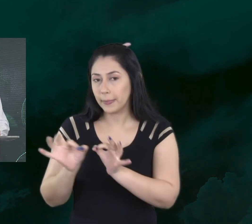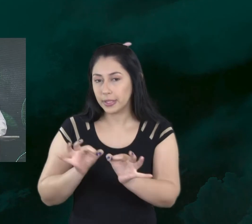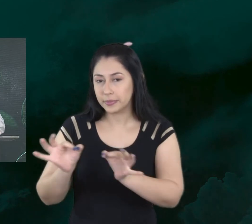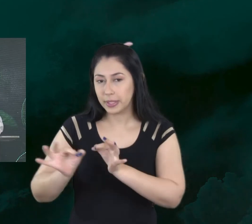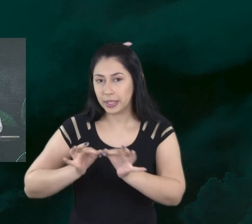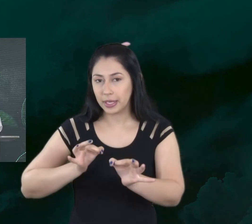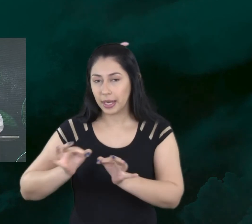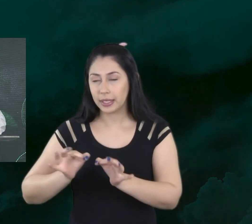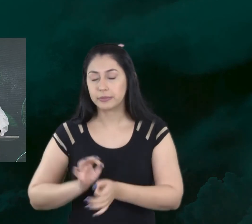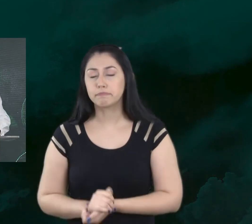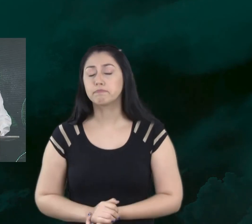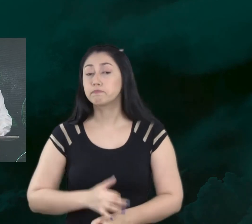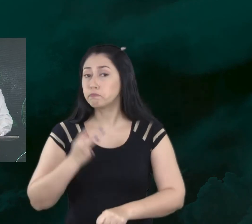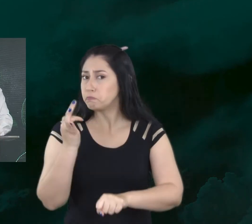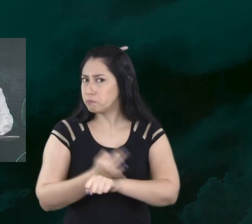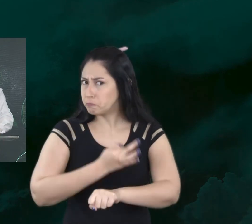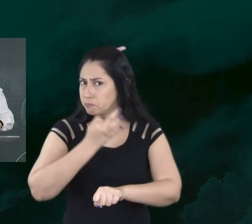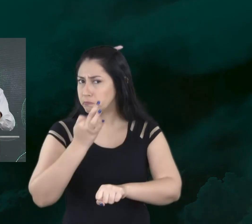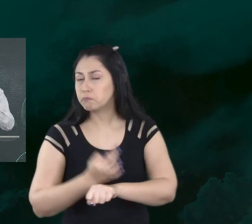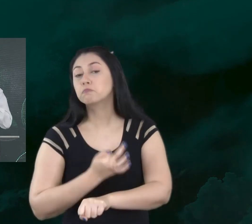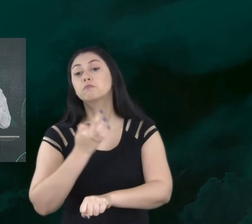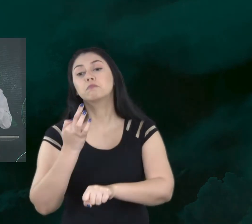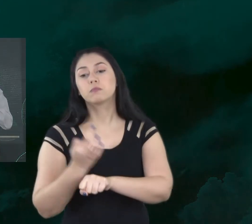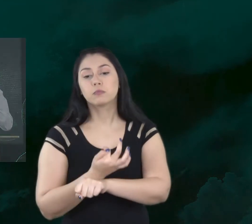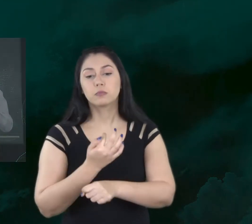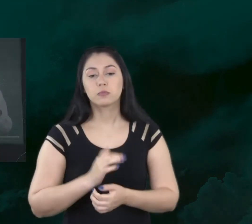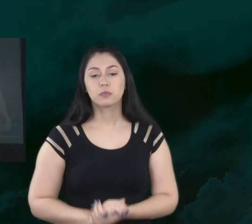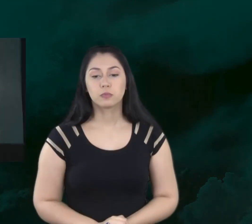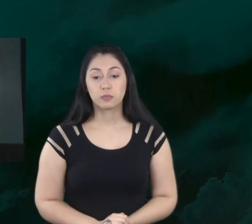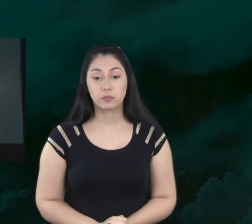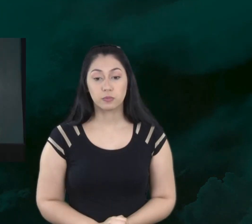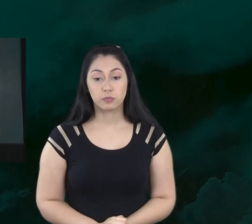A perseverança é